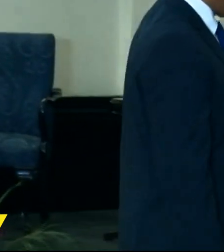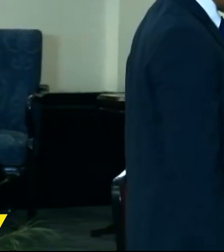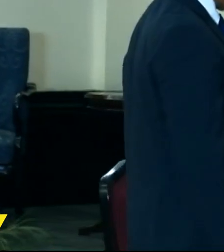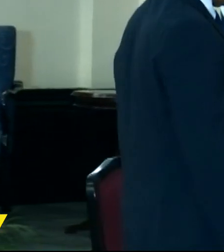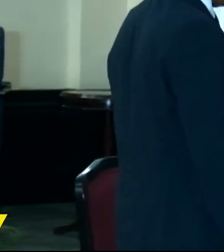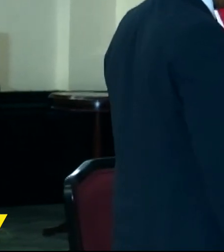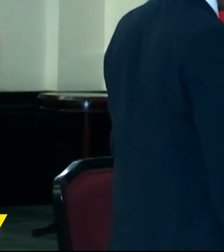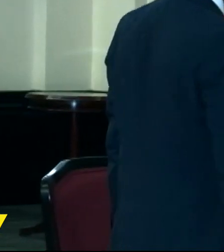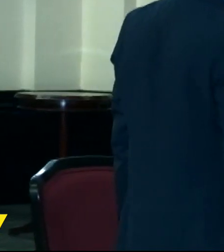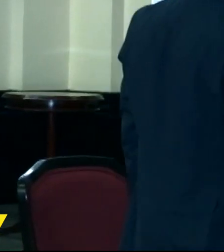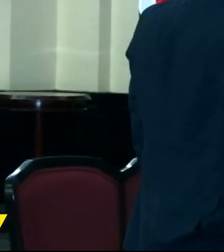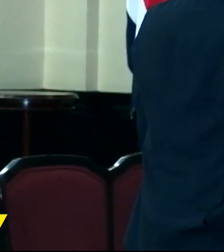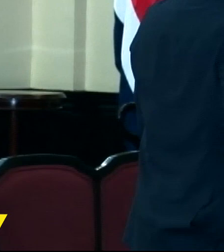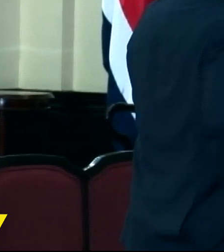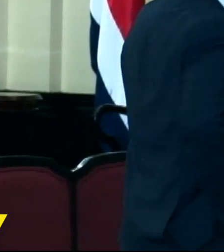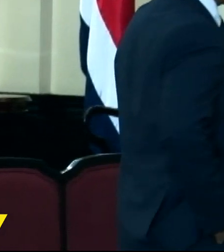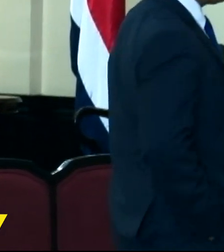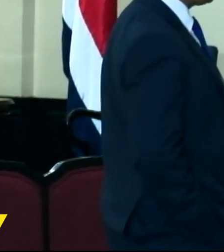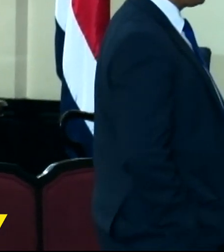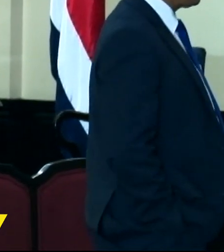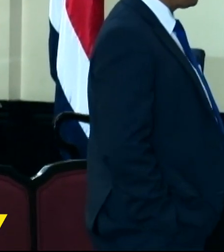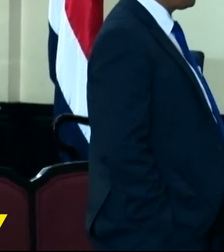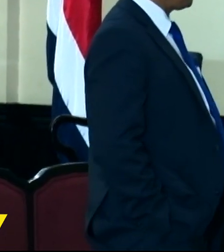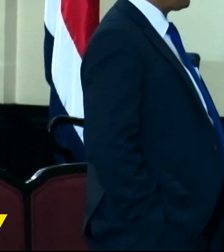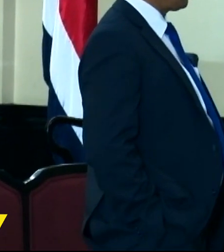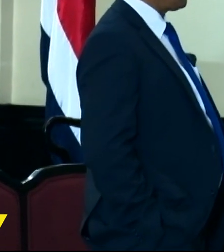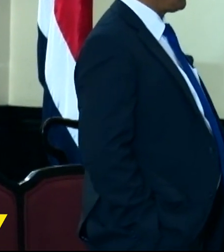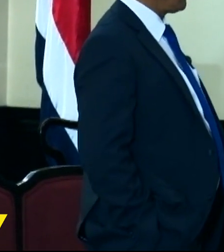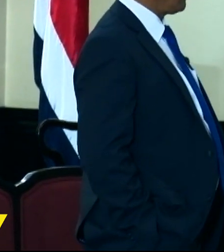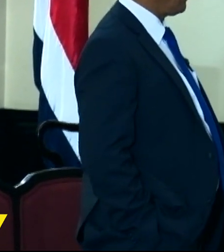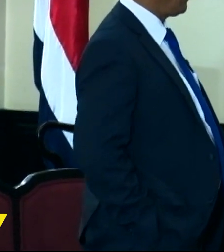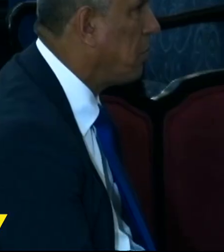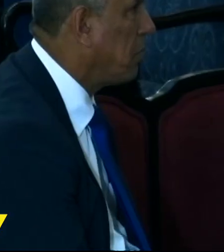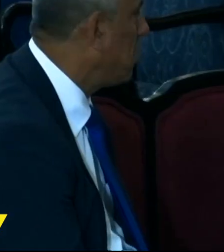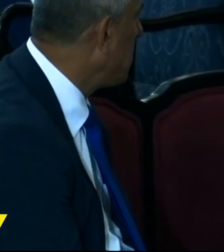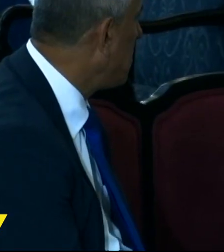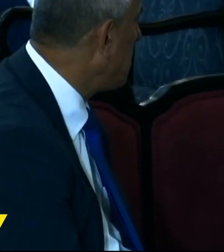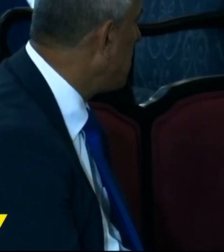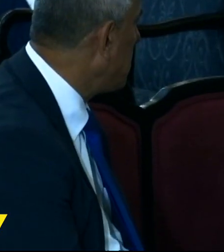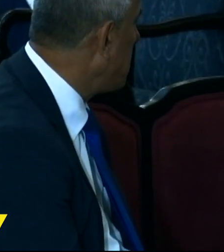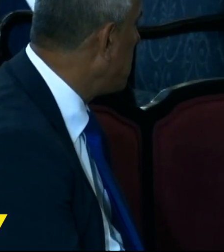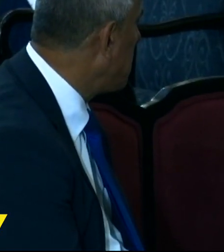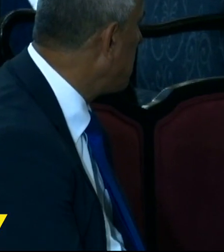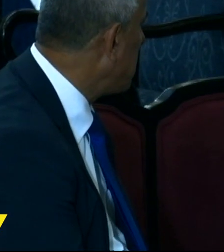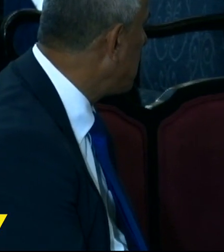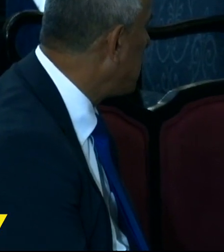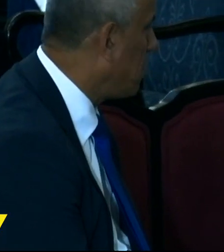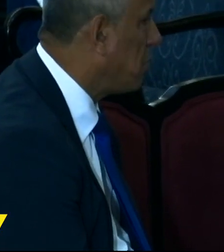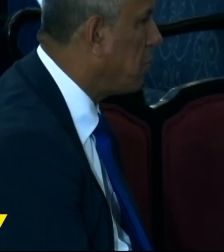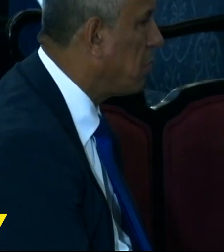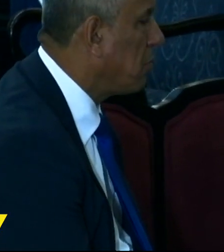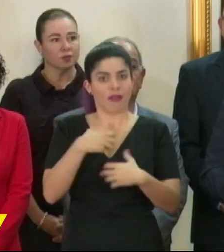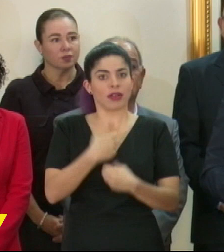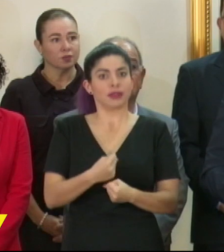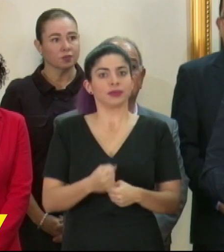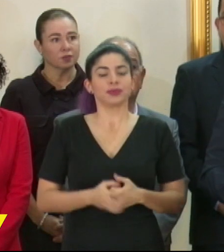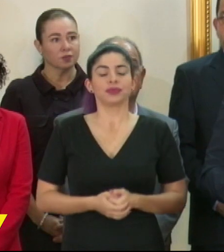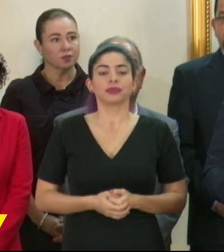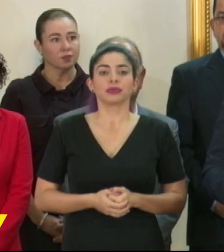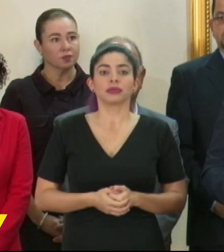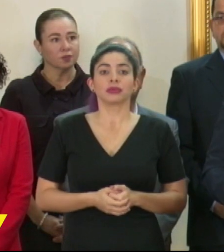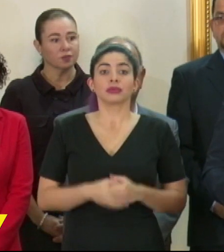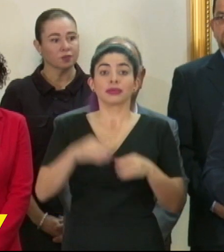imagen ante las y los diputados está deteriorada y eso le impide cumplir como puente entre ambos poderes.